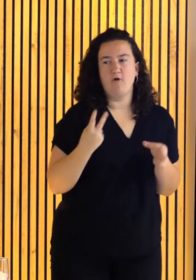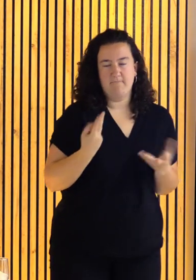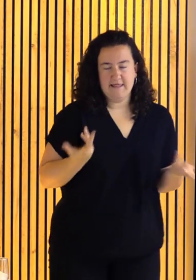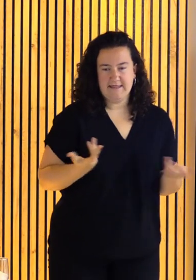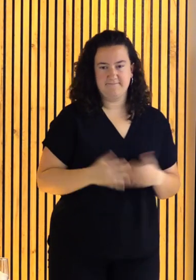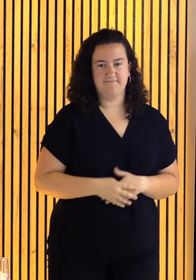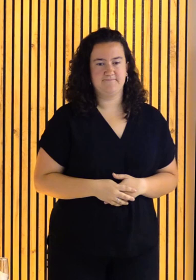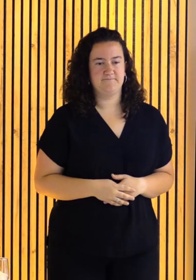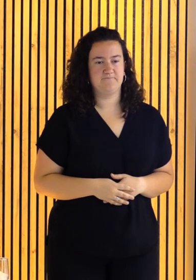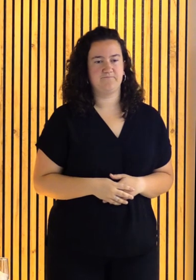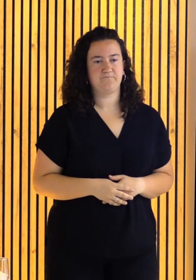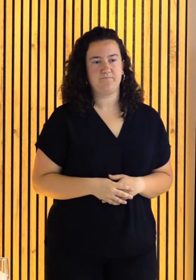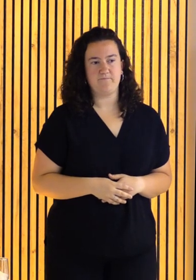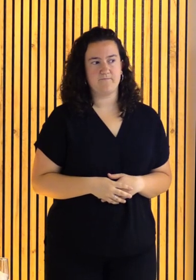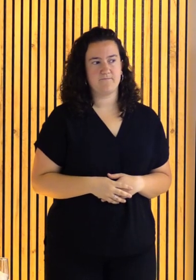Bueno,